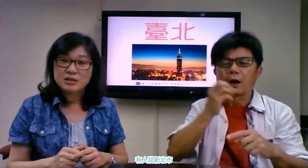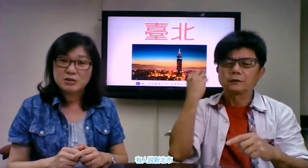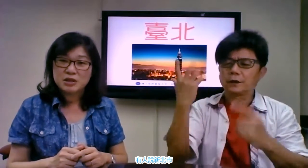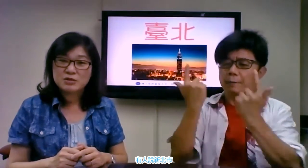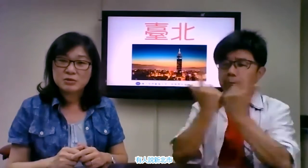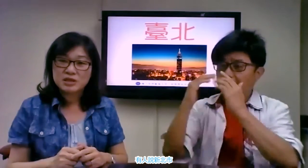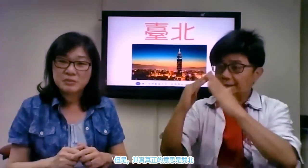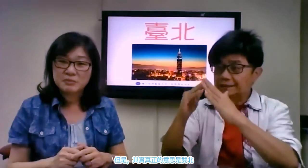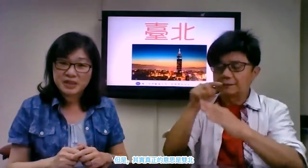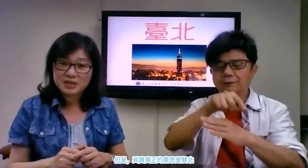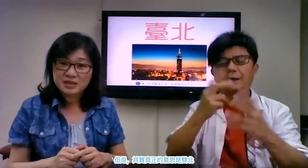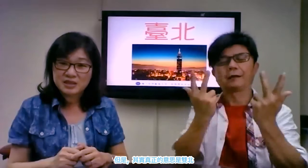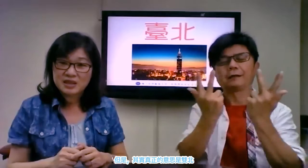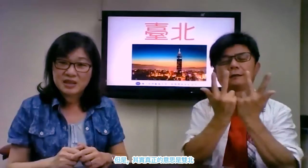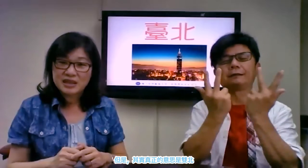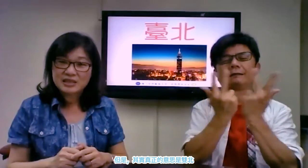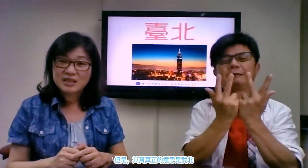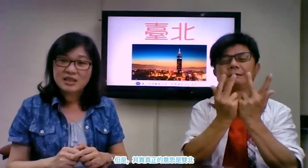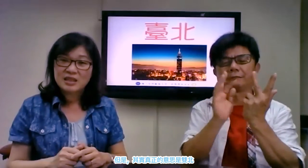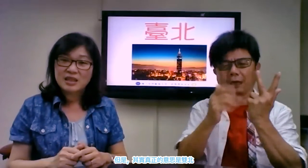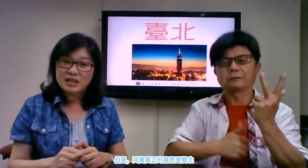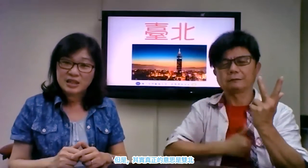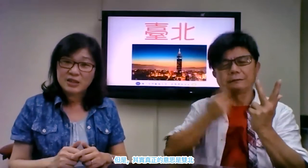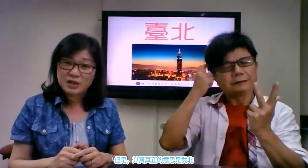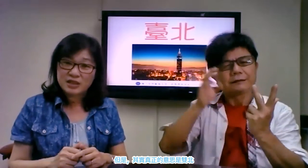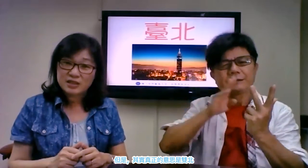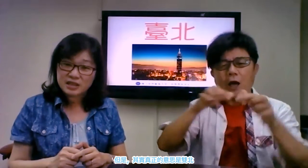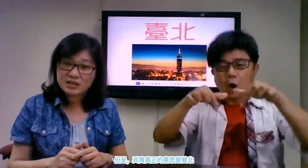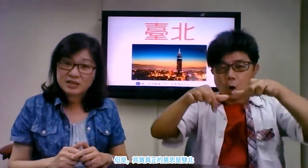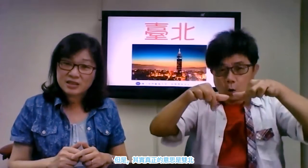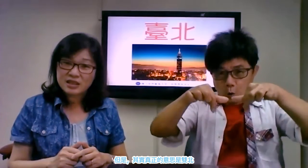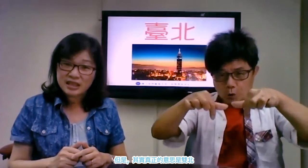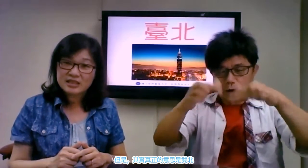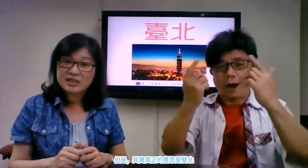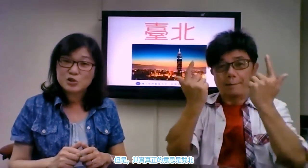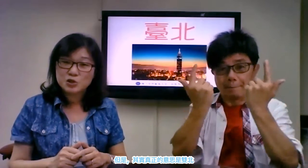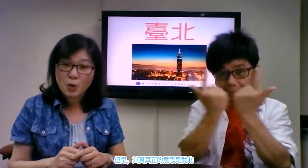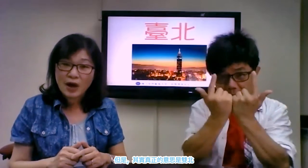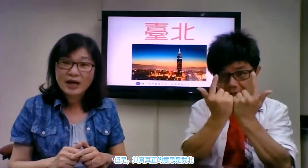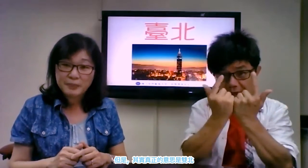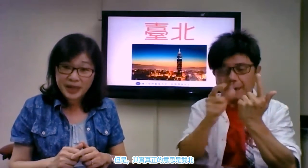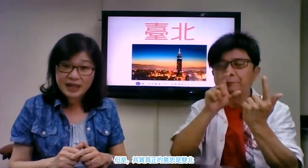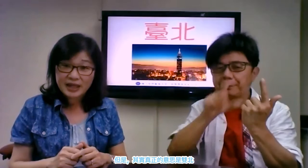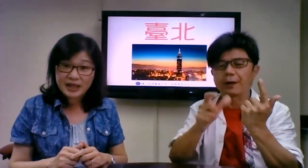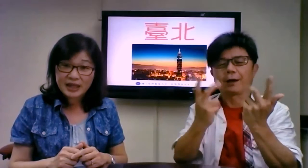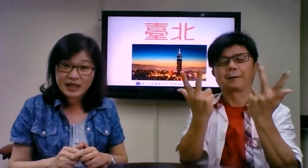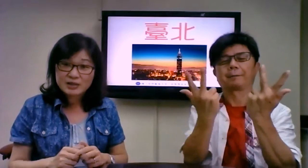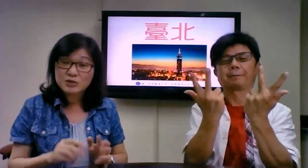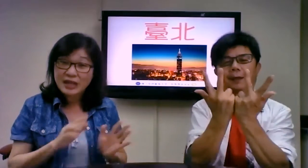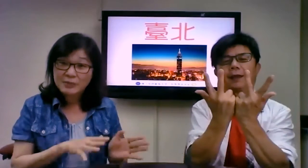有人说新北市，但是也有人其实真正的意思是双北，就是台北